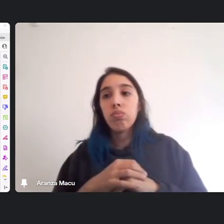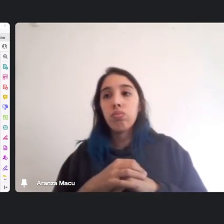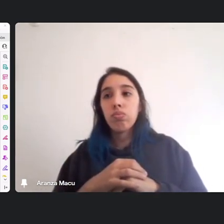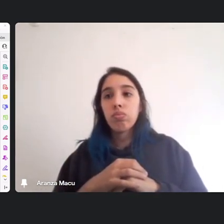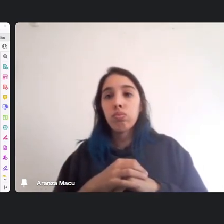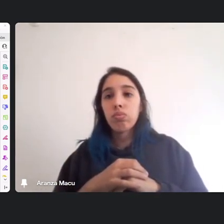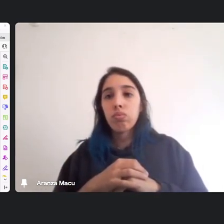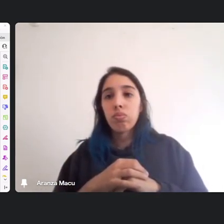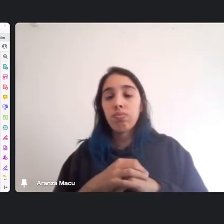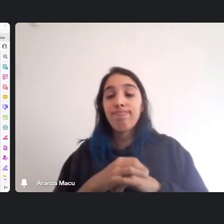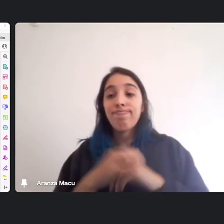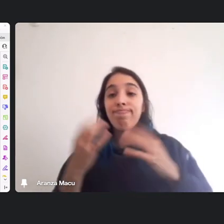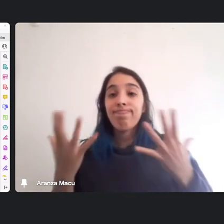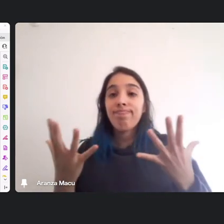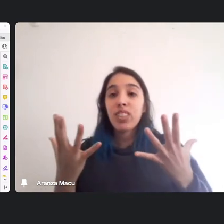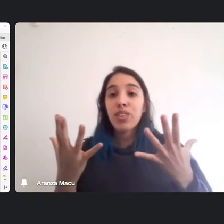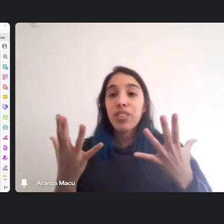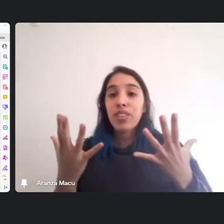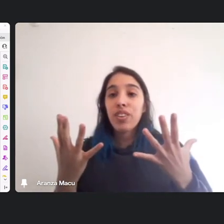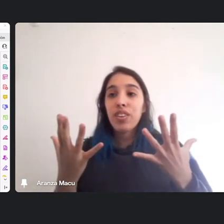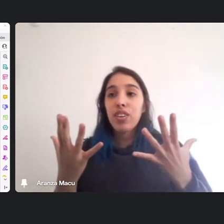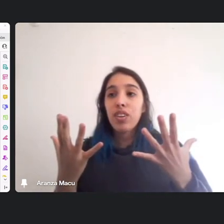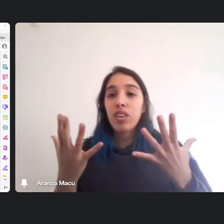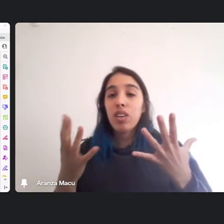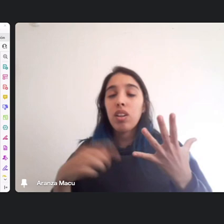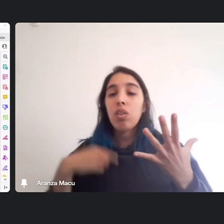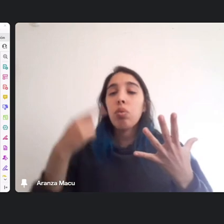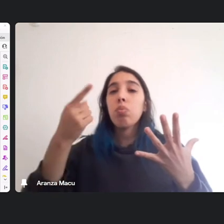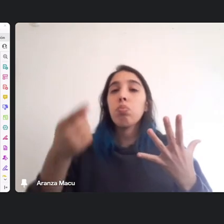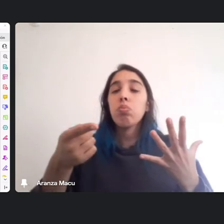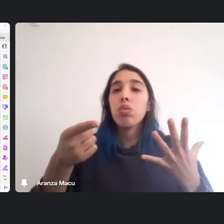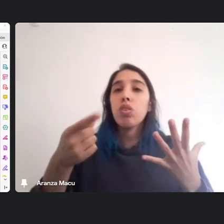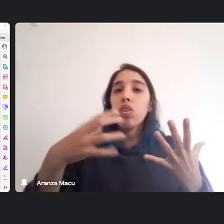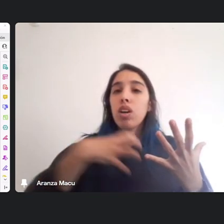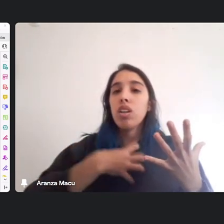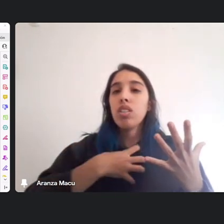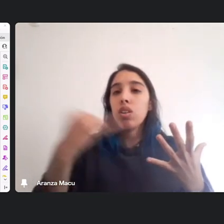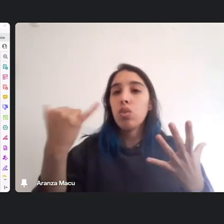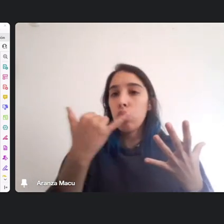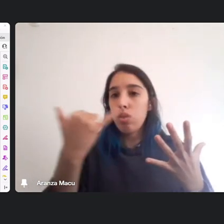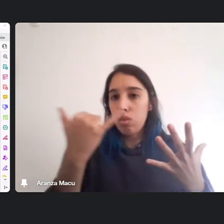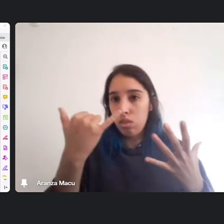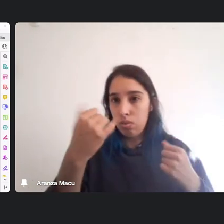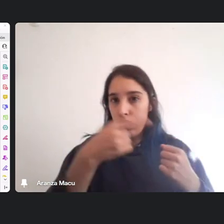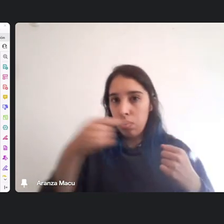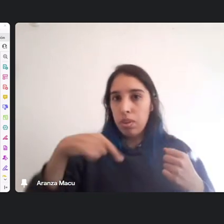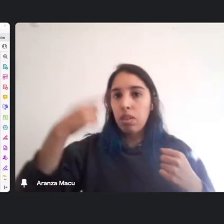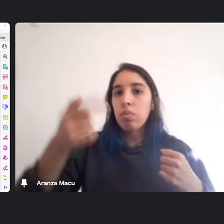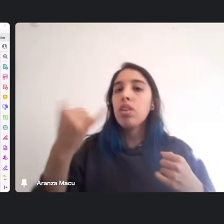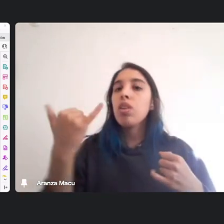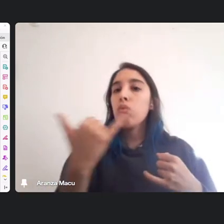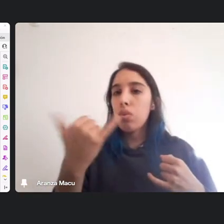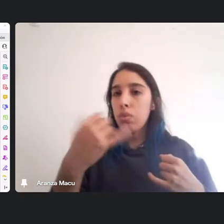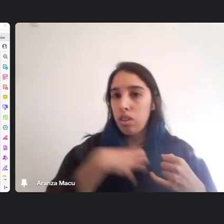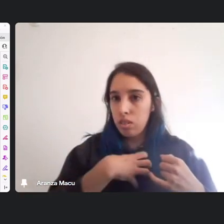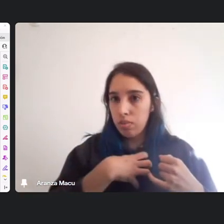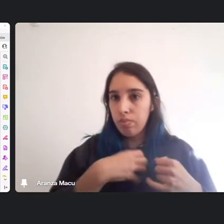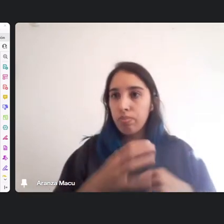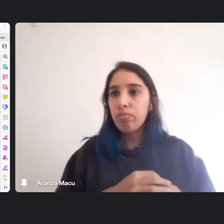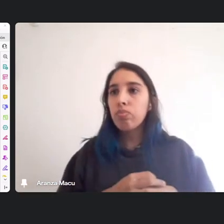Bueno, entonces nos vemos el jueves, la semana que viene, el jueves. ¿Sí? Pablo, ¿quería hacer una